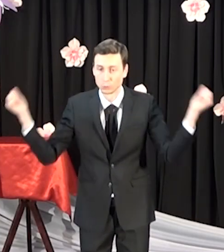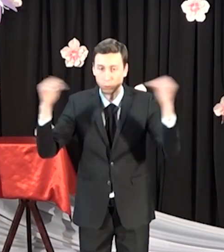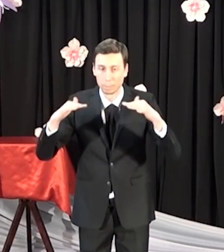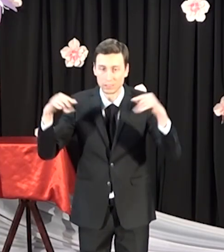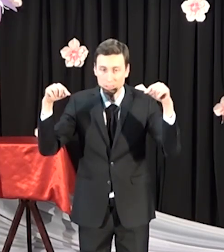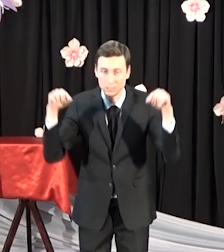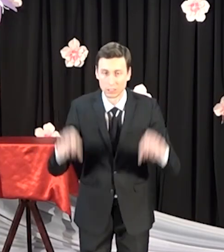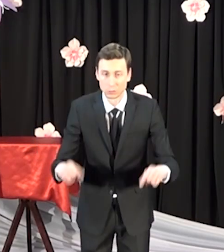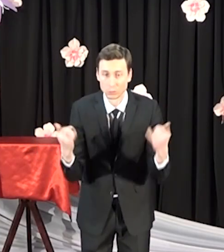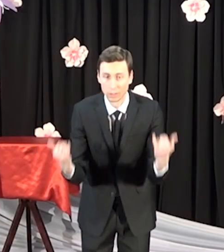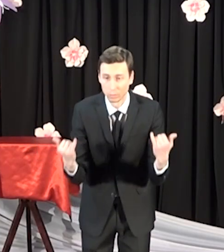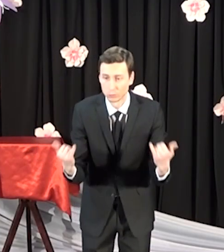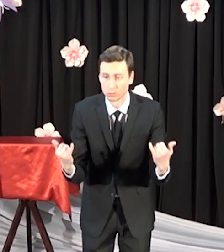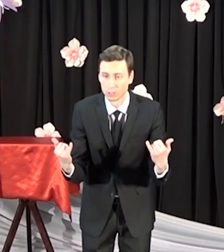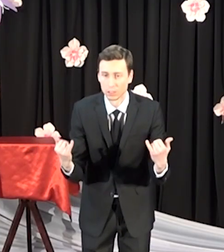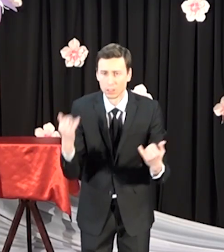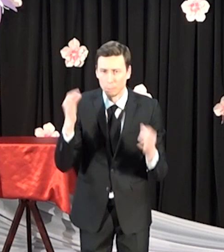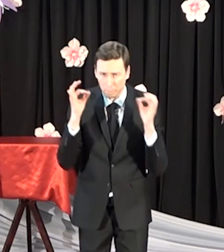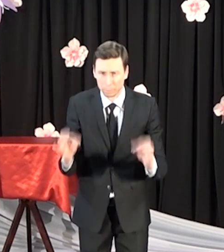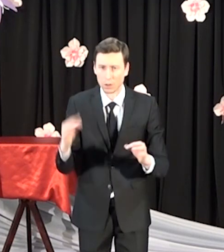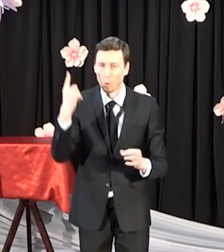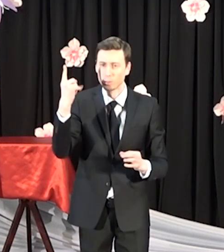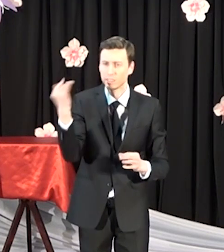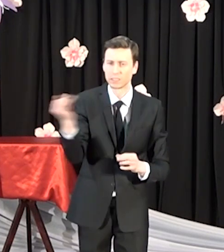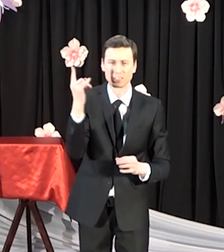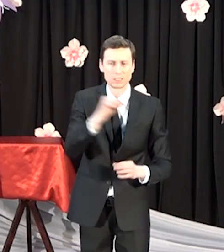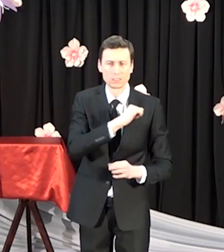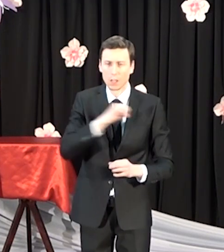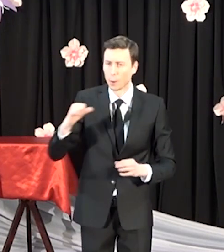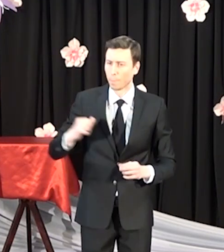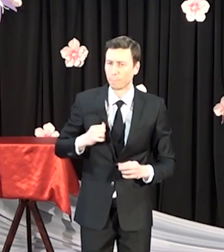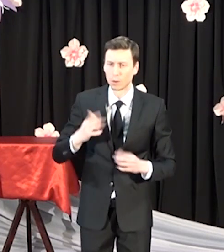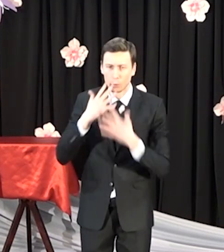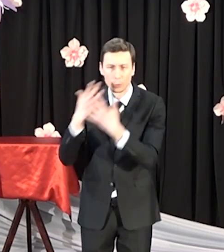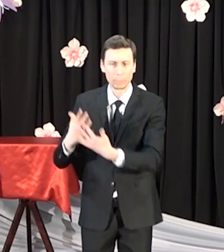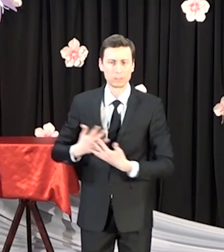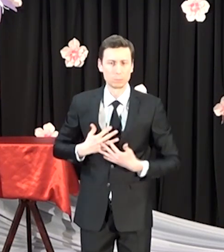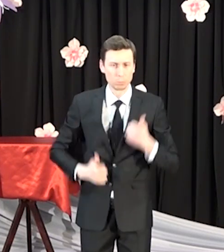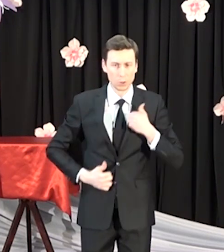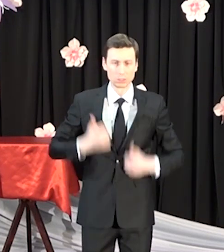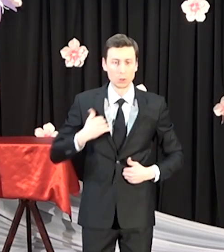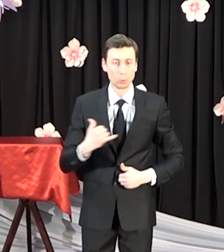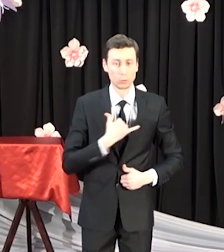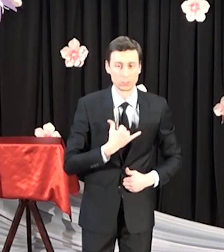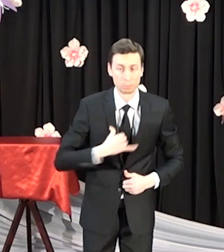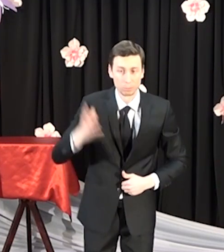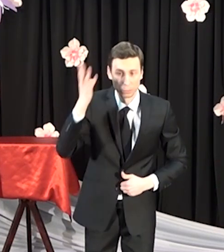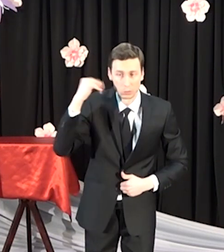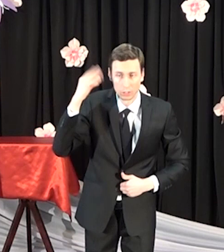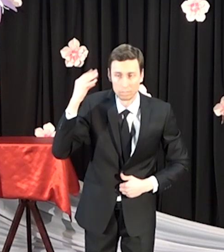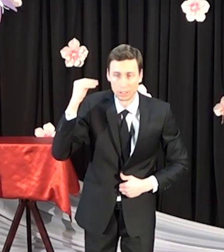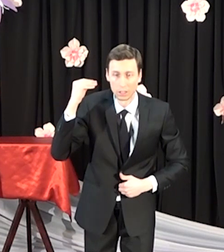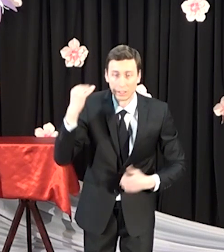праздник, который собрал нас сегодня в этом зале, поистине один из самых любимых и почитаемых в